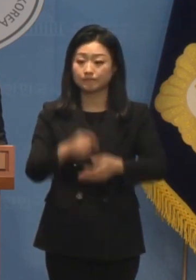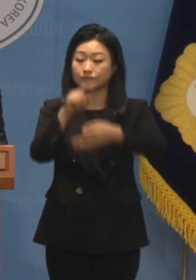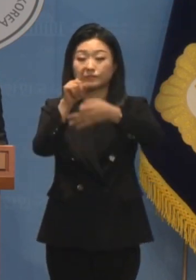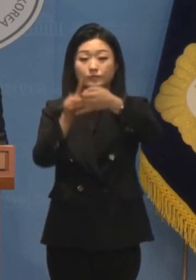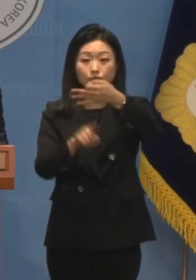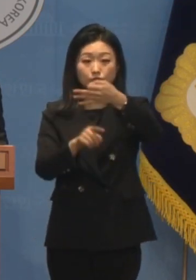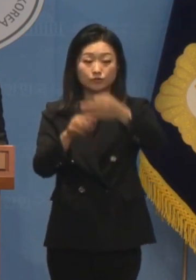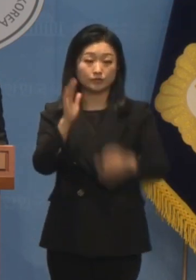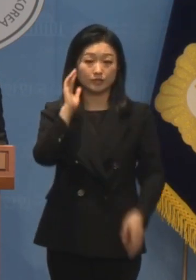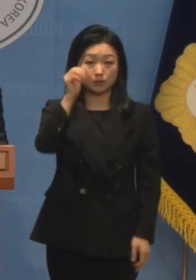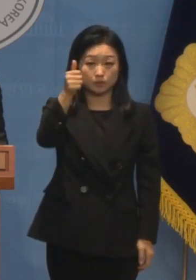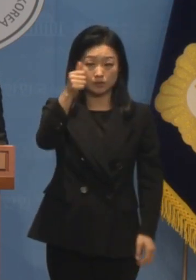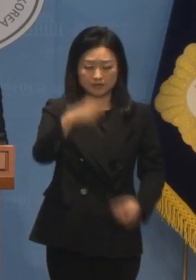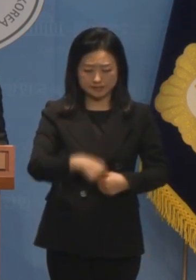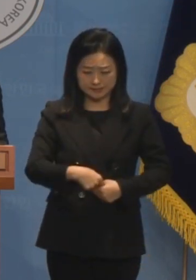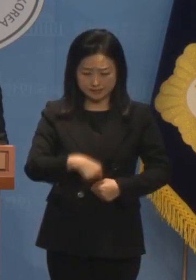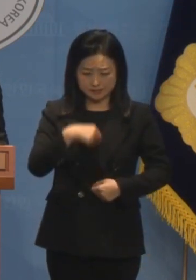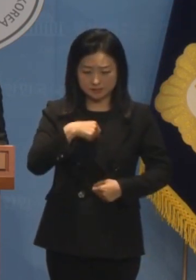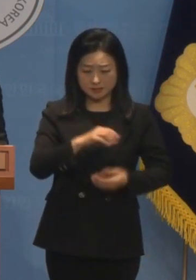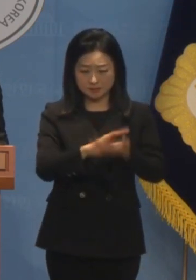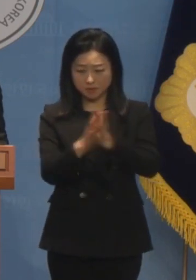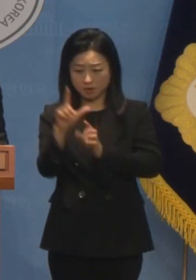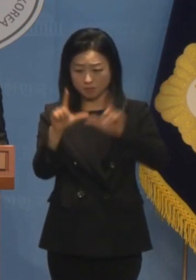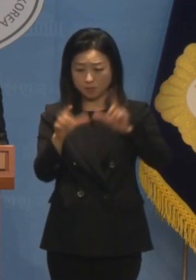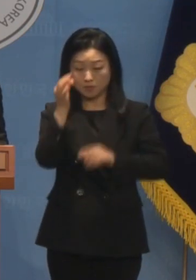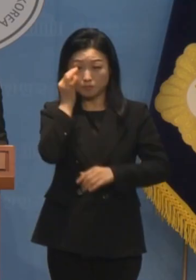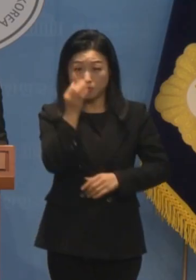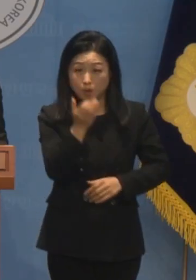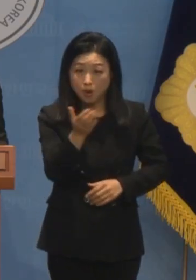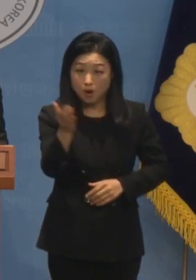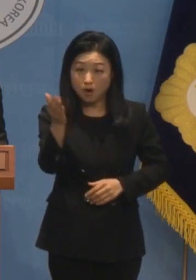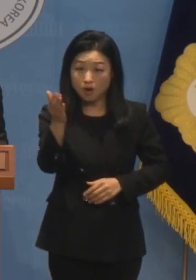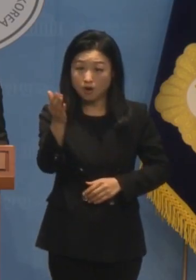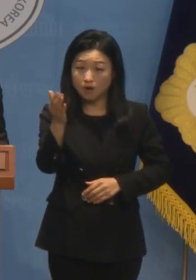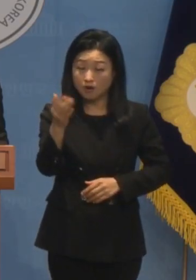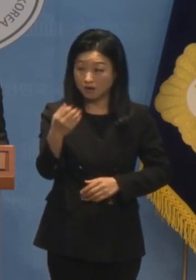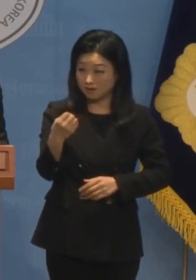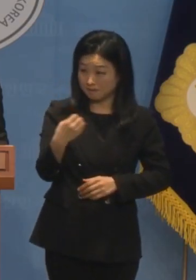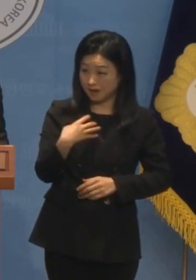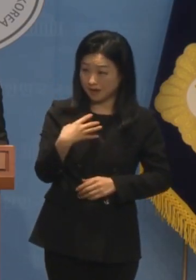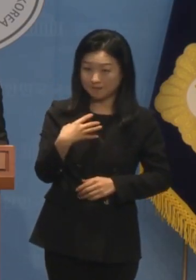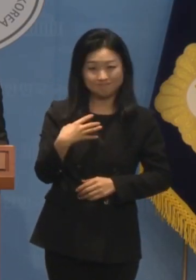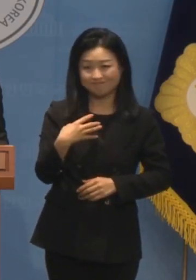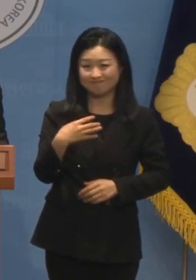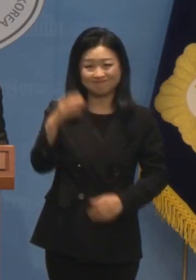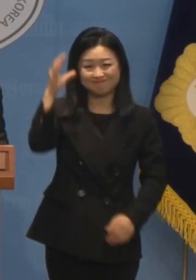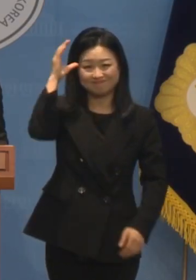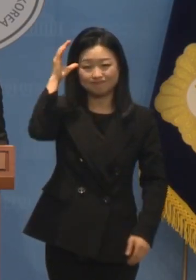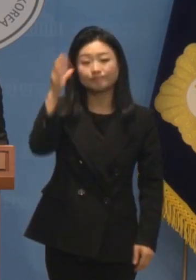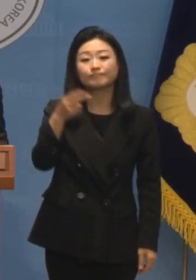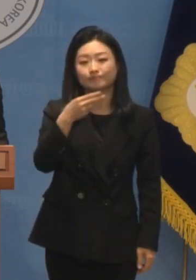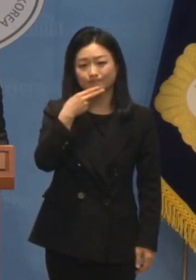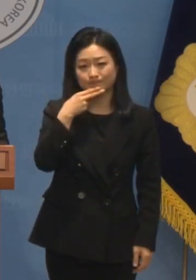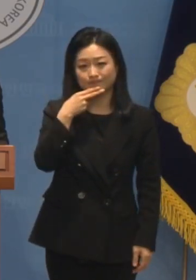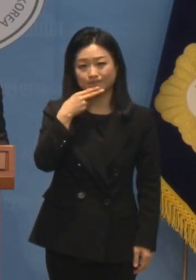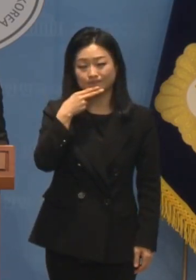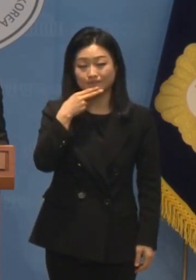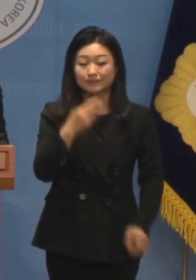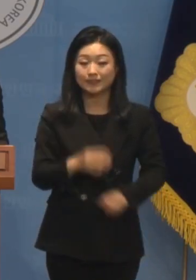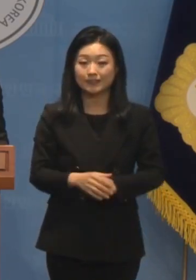윤석열 대통령이 진솔하고 변화된 모습을 보여줄 것이라고는 하지만 기대는 크지 않습니다. 다른